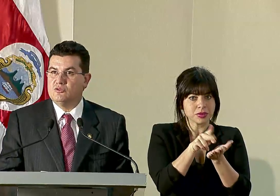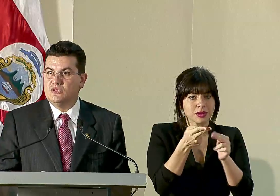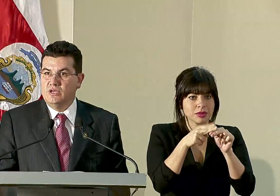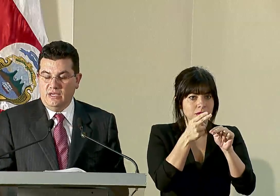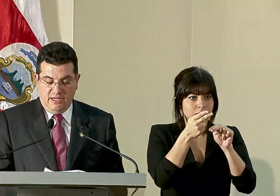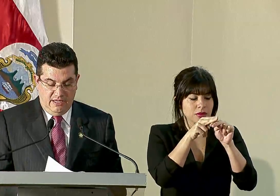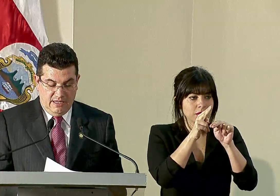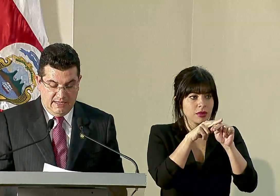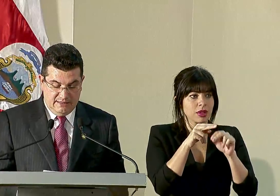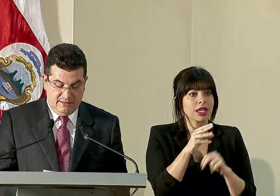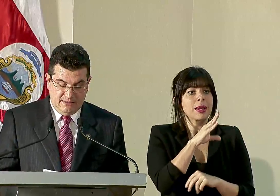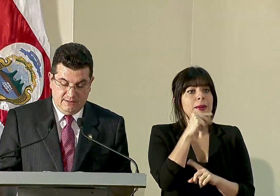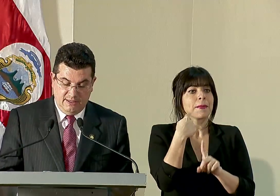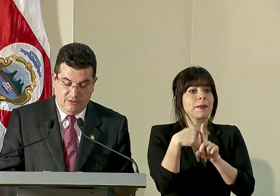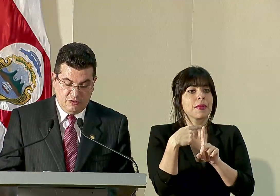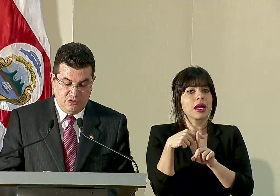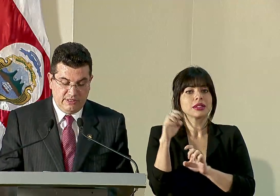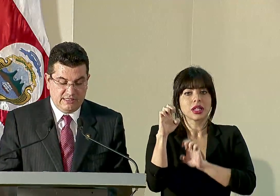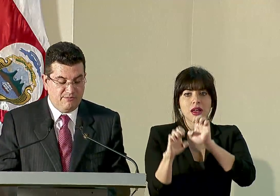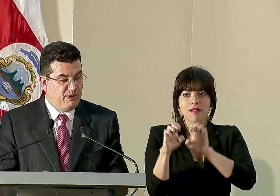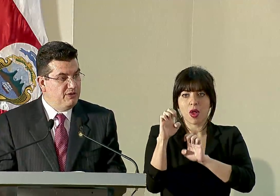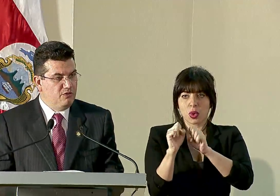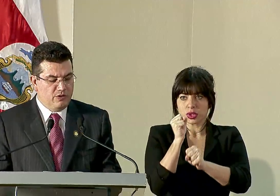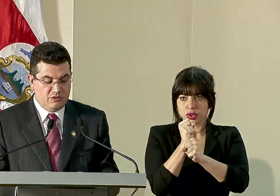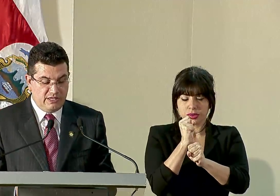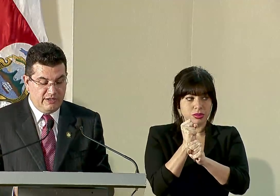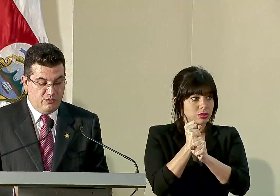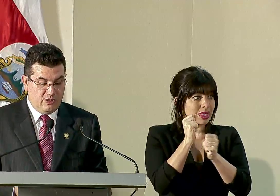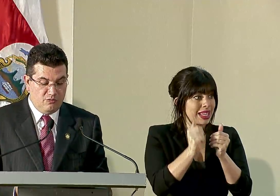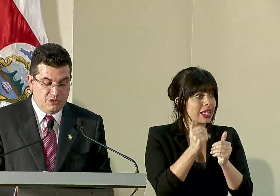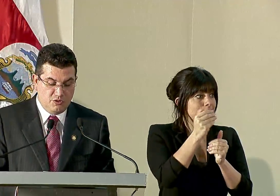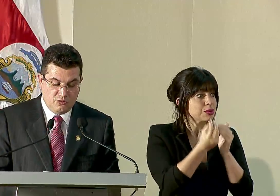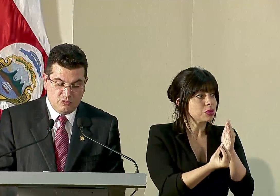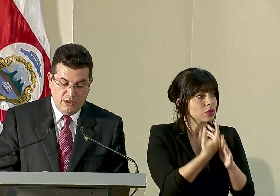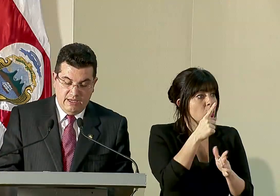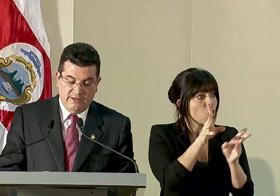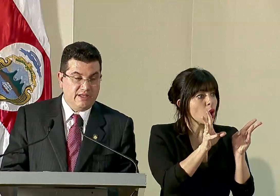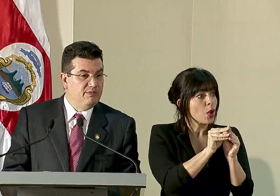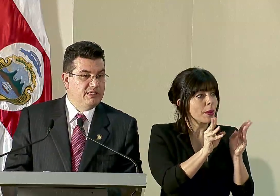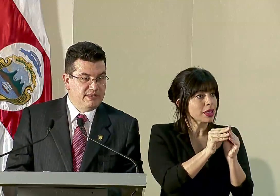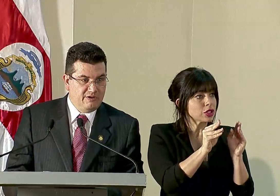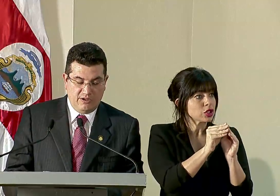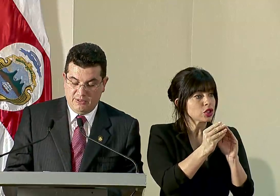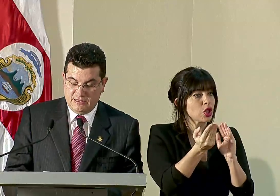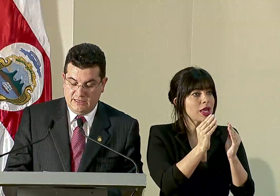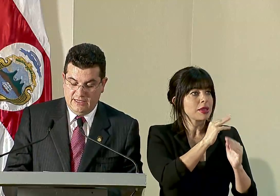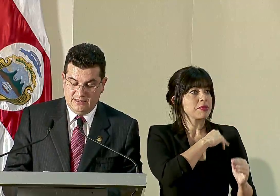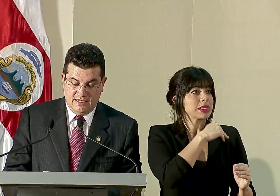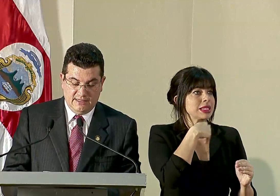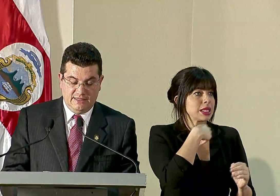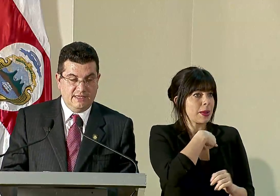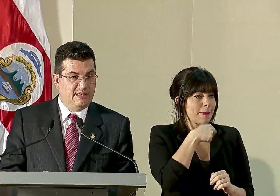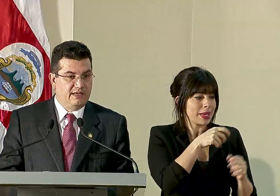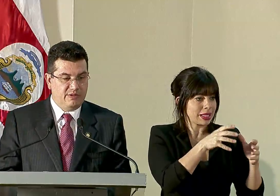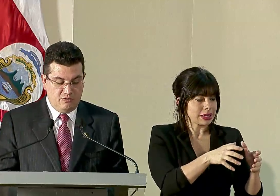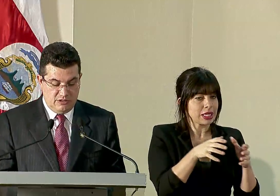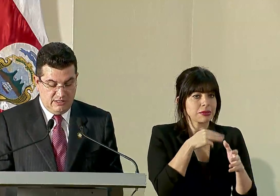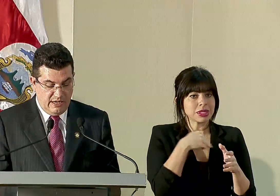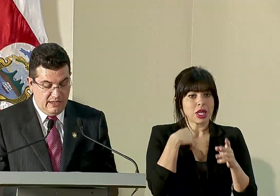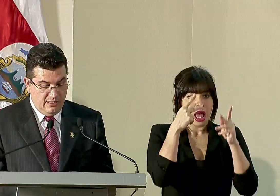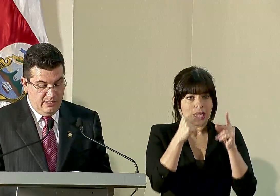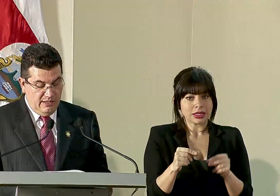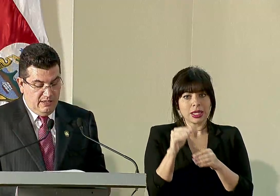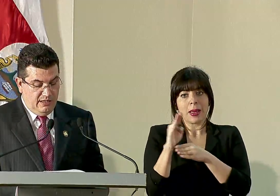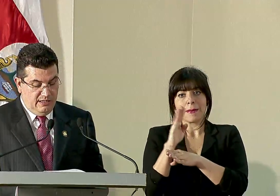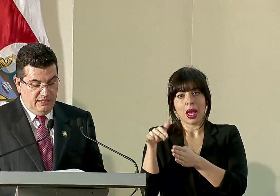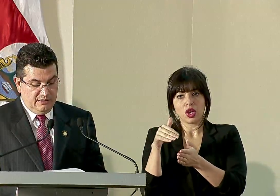incentivos y las evaluaciones de desempeño. Luego se creó una comisión entre el Ministerio de la Presidencia, Hacienda y el Banco